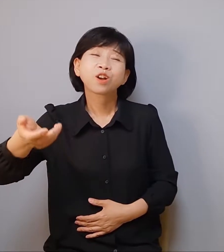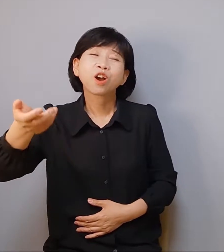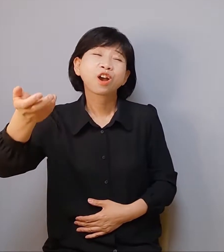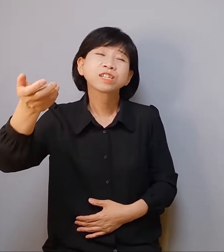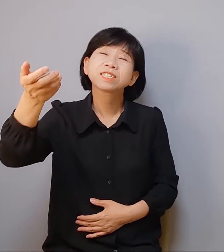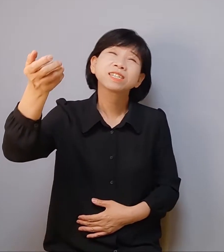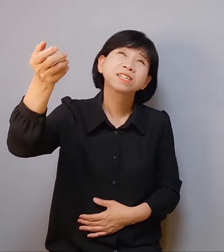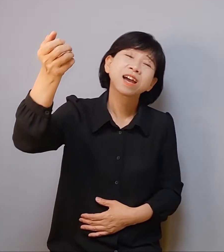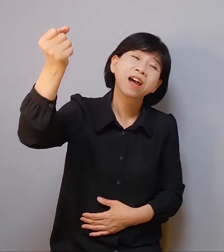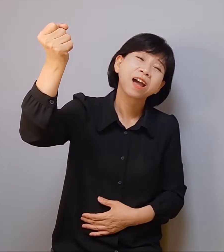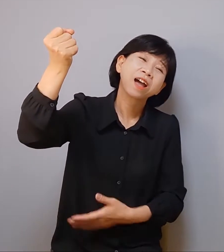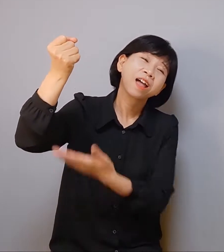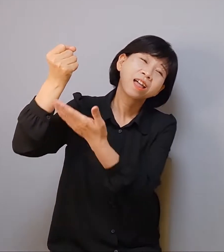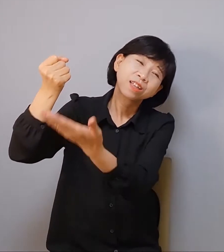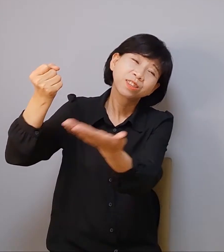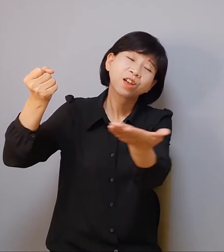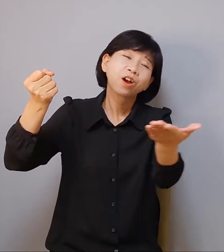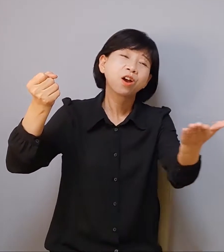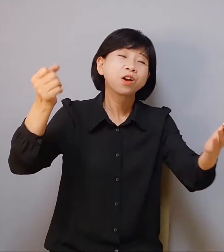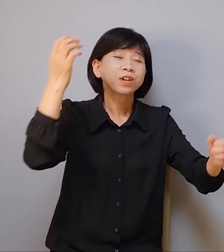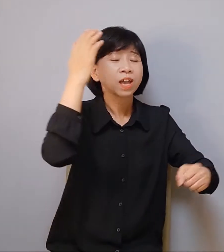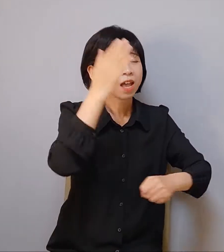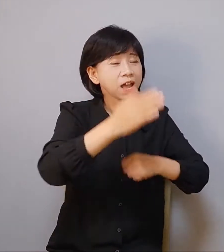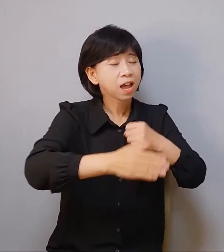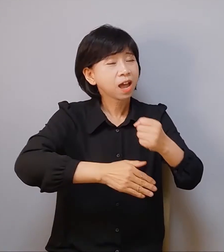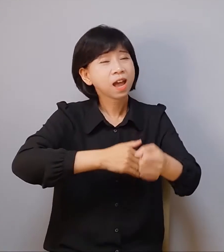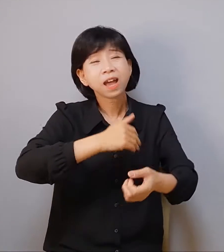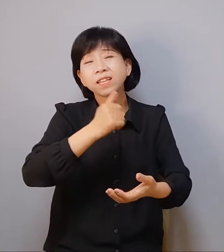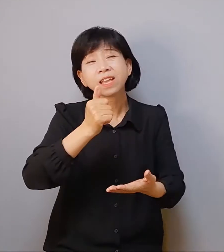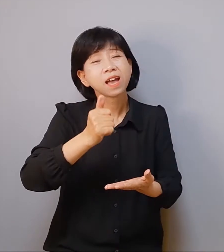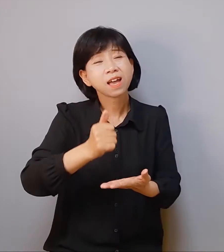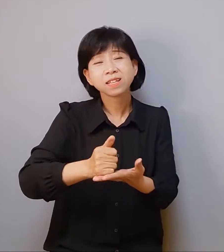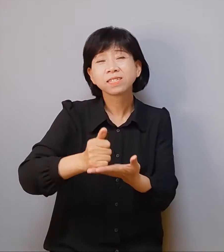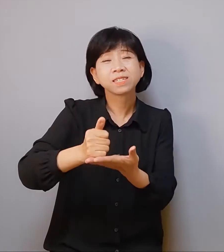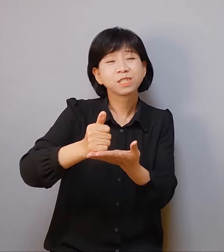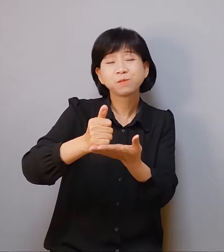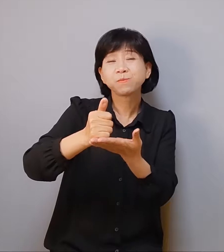내 것이라. 너의